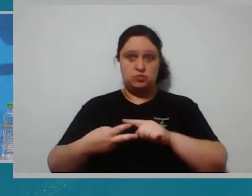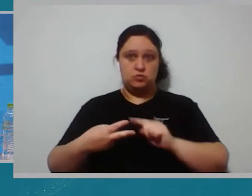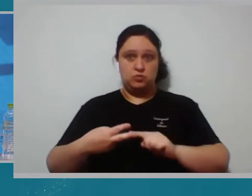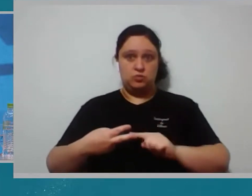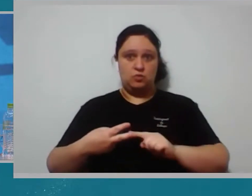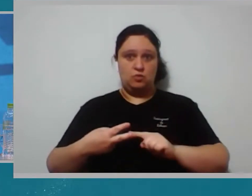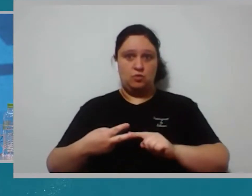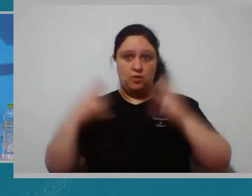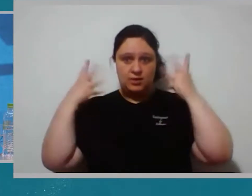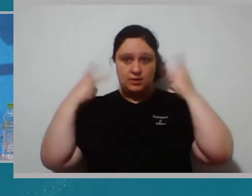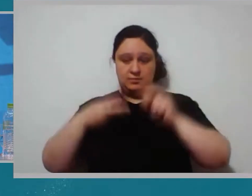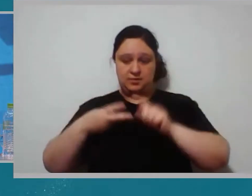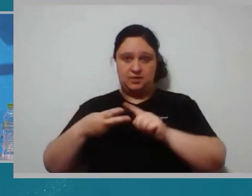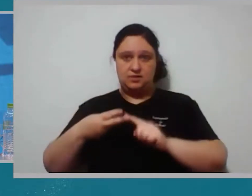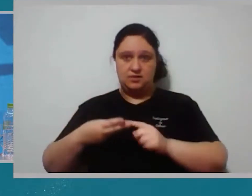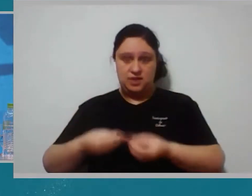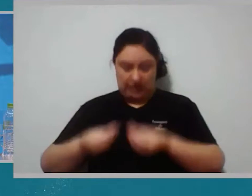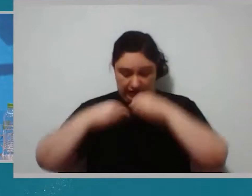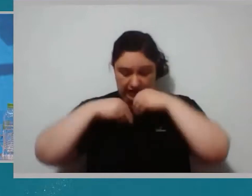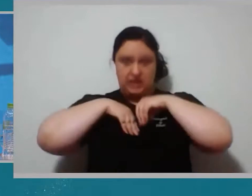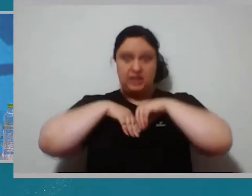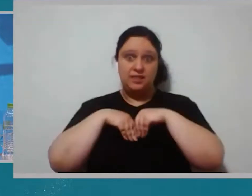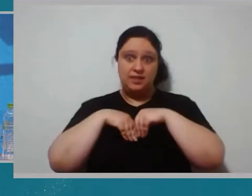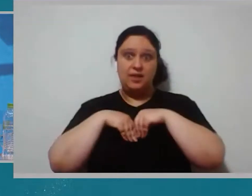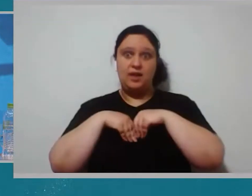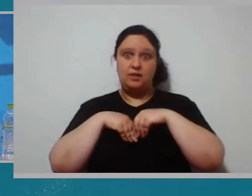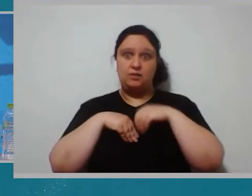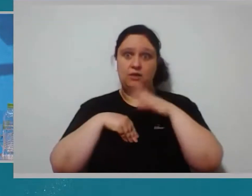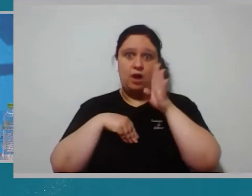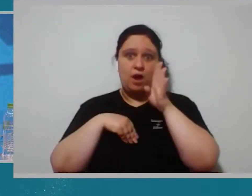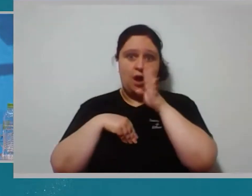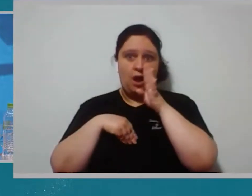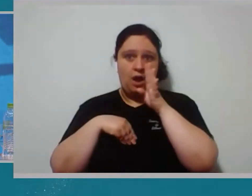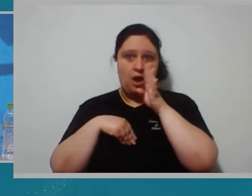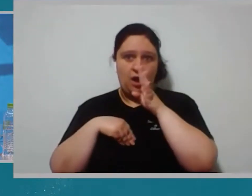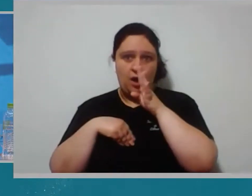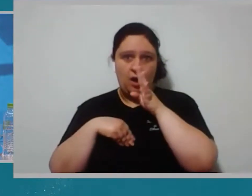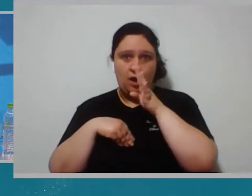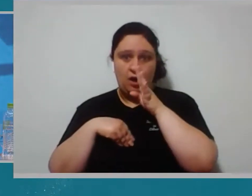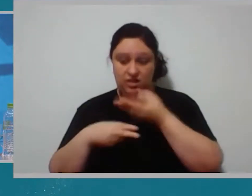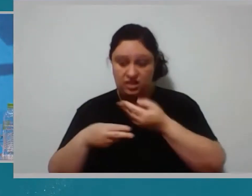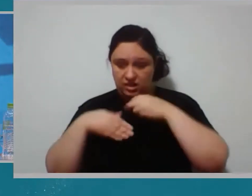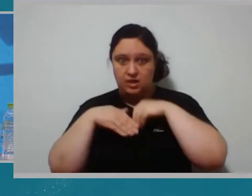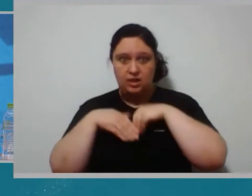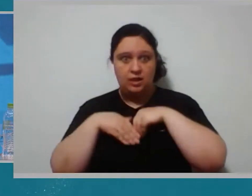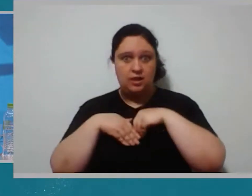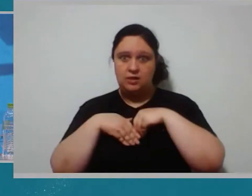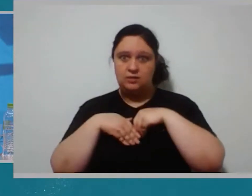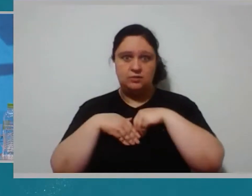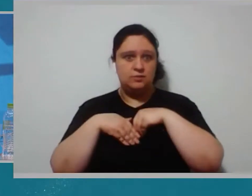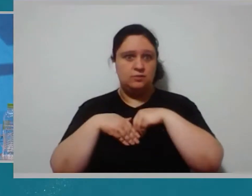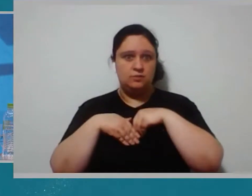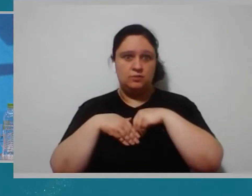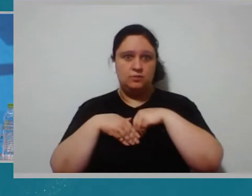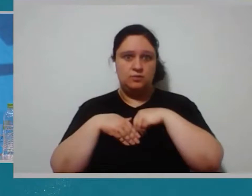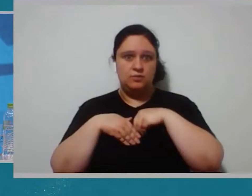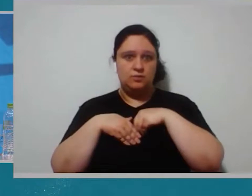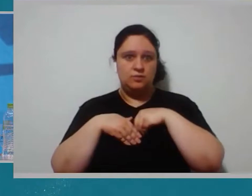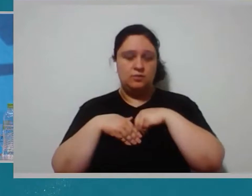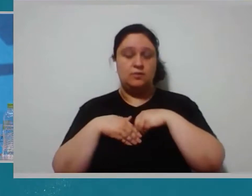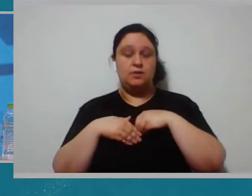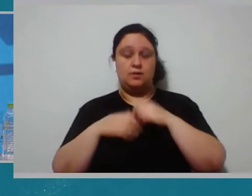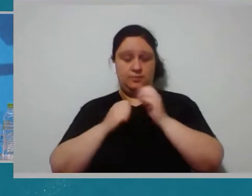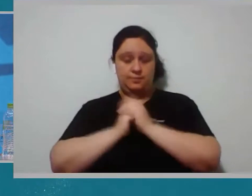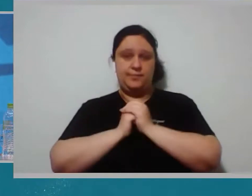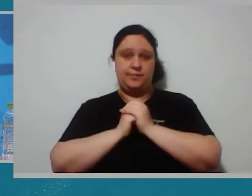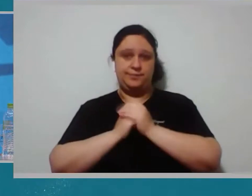que é impressionante, está dentro de nós. Não brinque com eles. Amém?